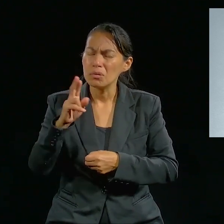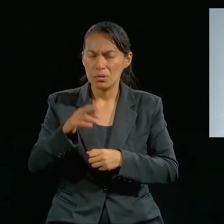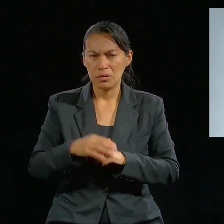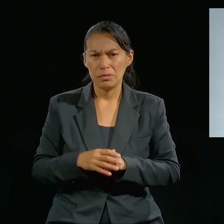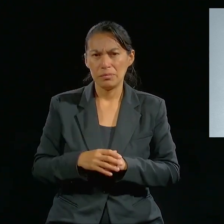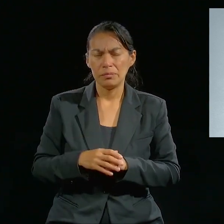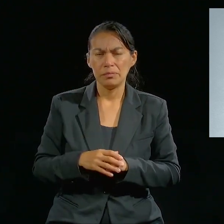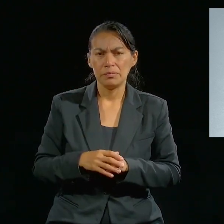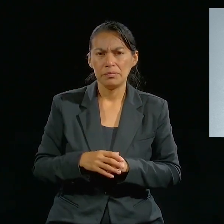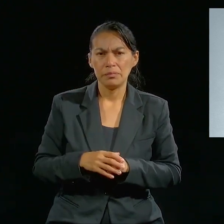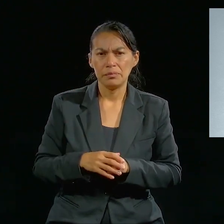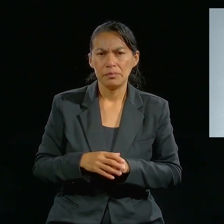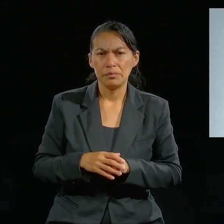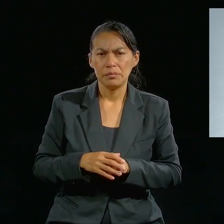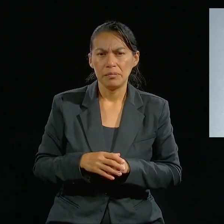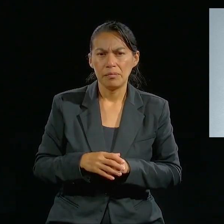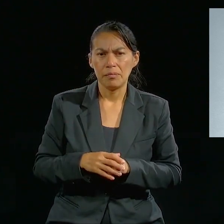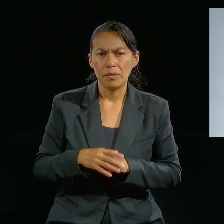rápido?